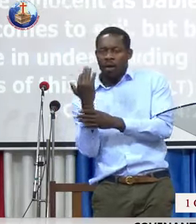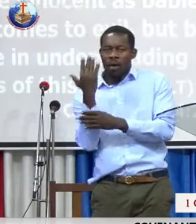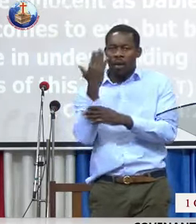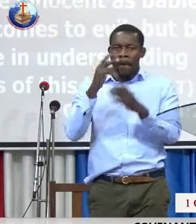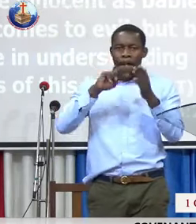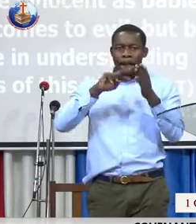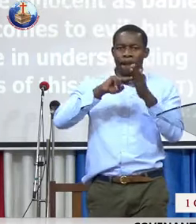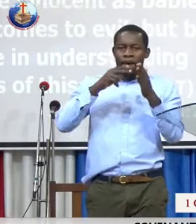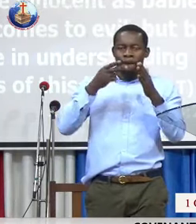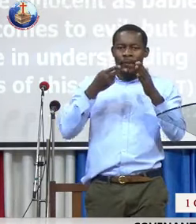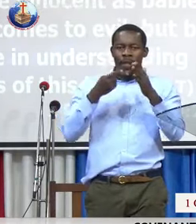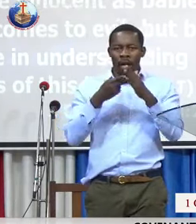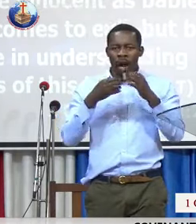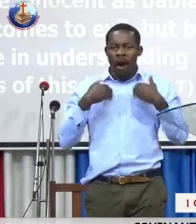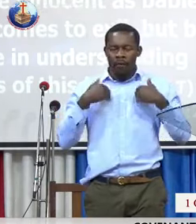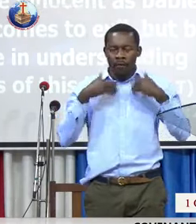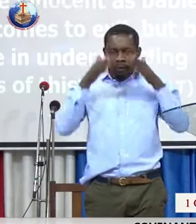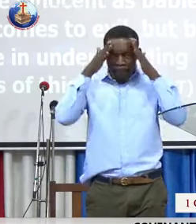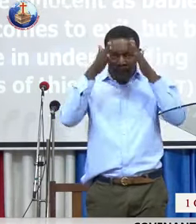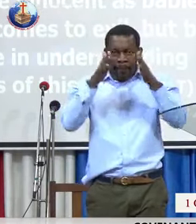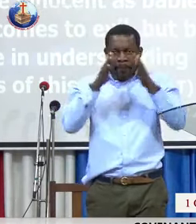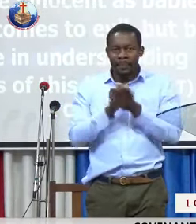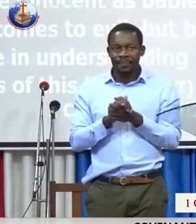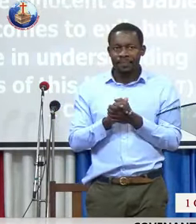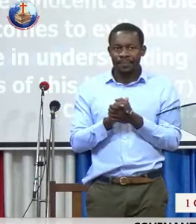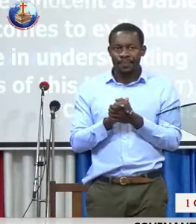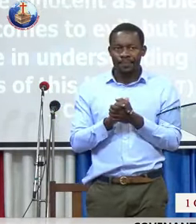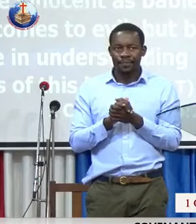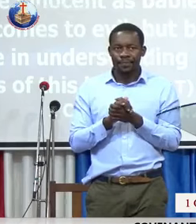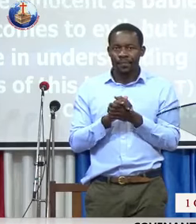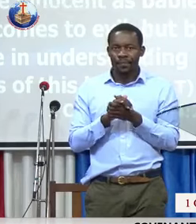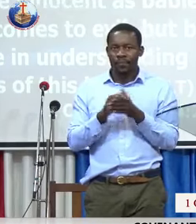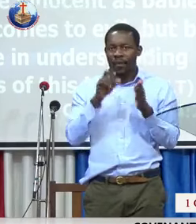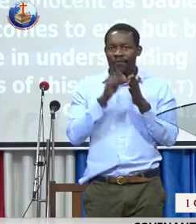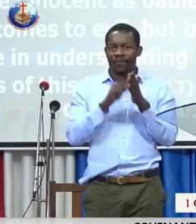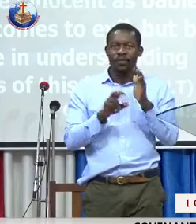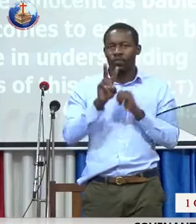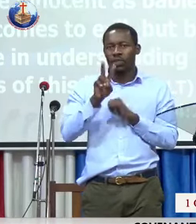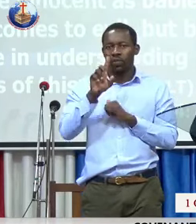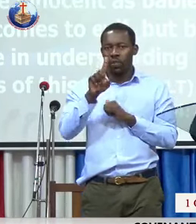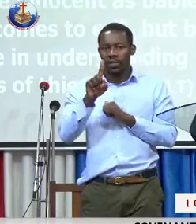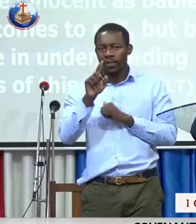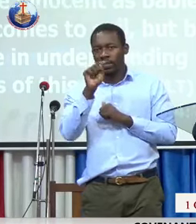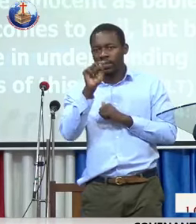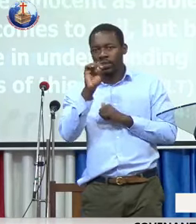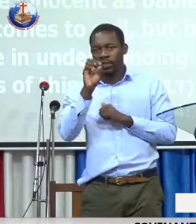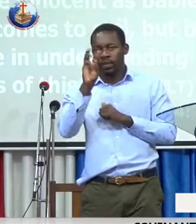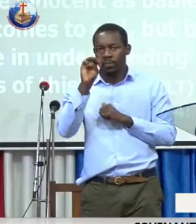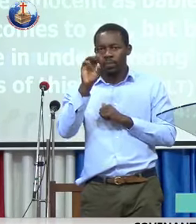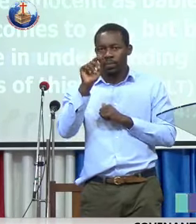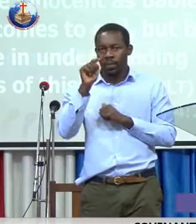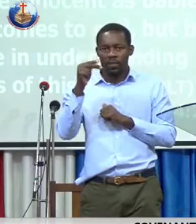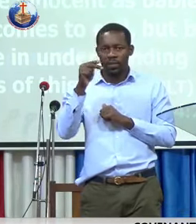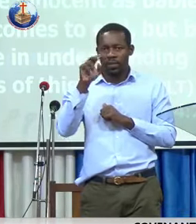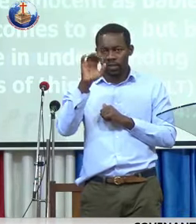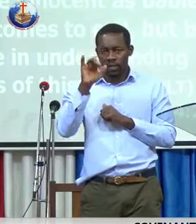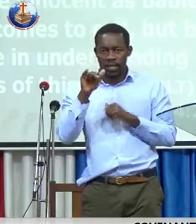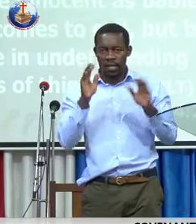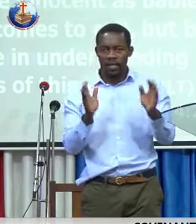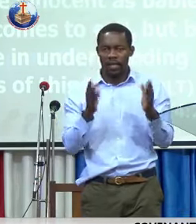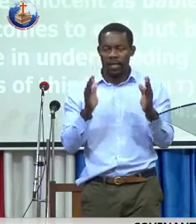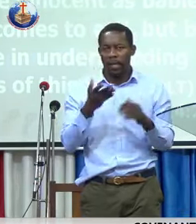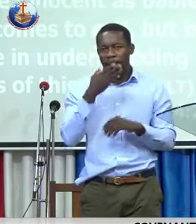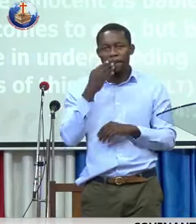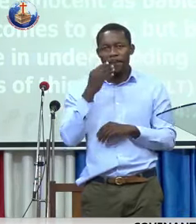tunaongelea kuwa na lengo. So verse 21 of 2 Timothy 2 encourages us to become the kind of vessel that God